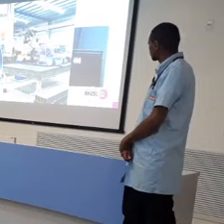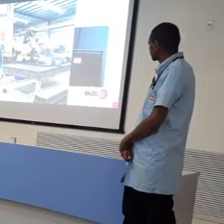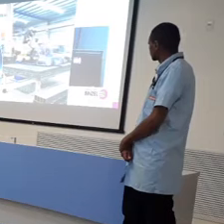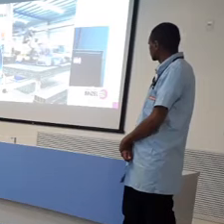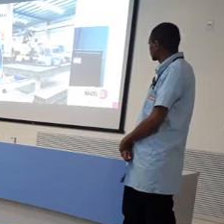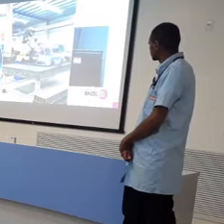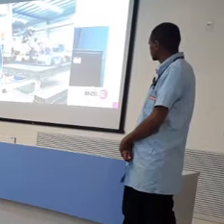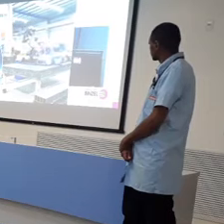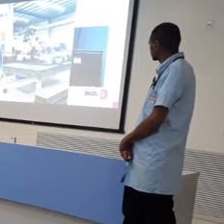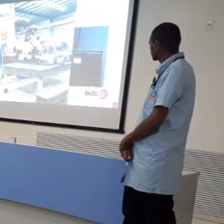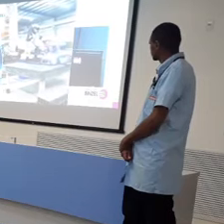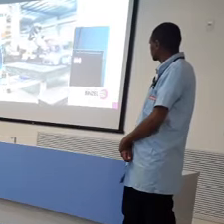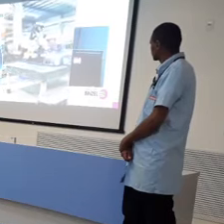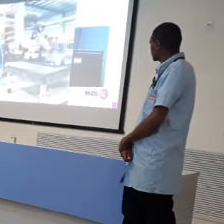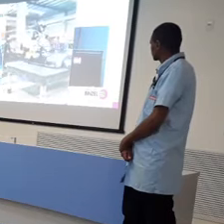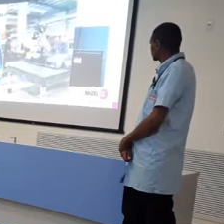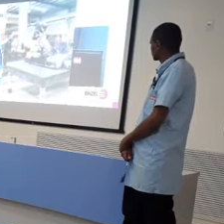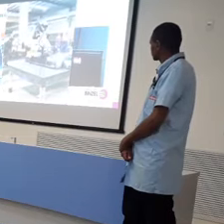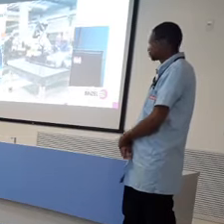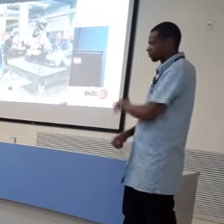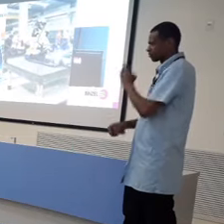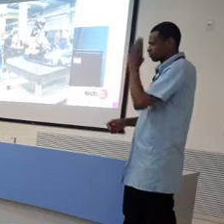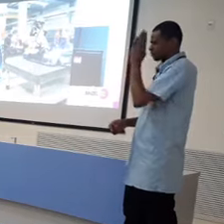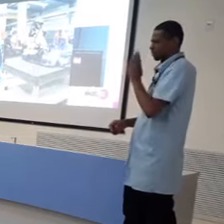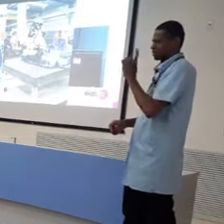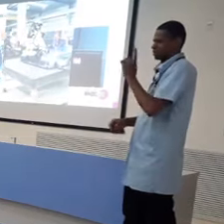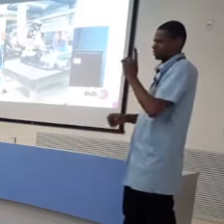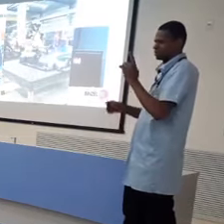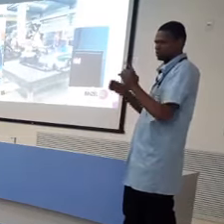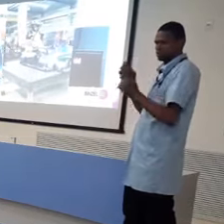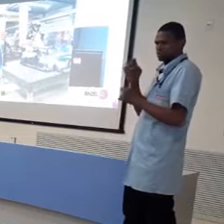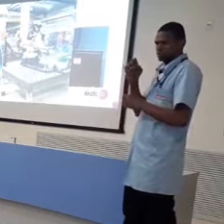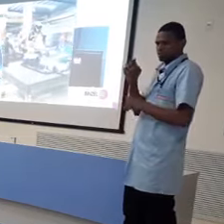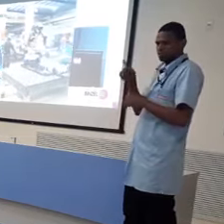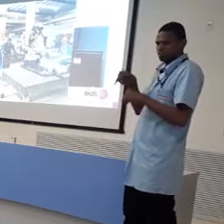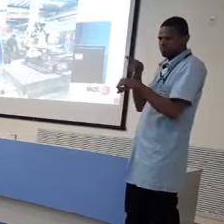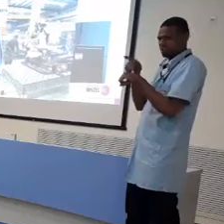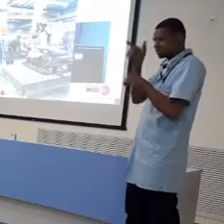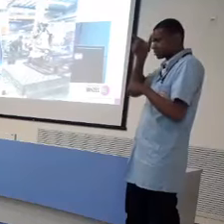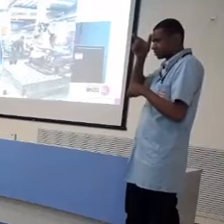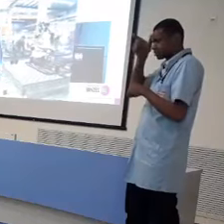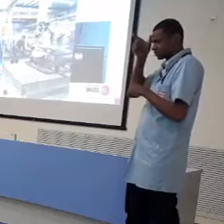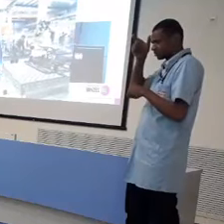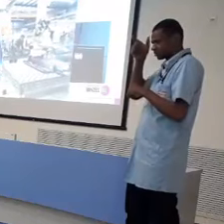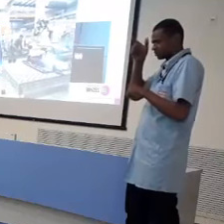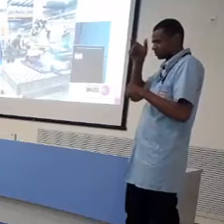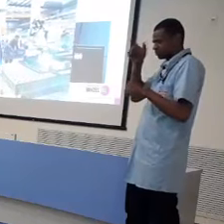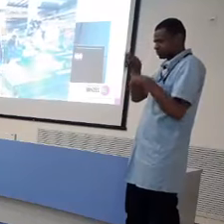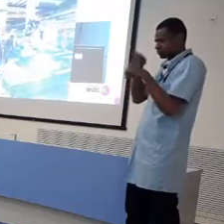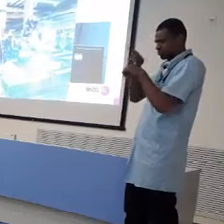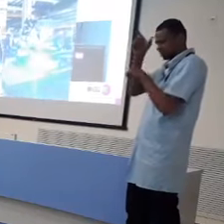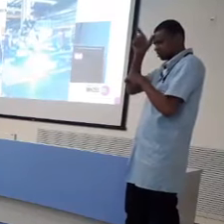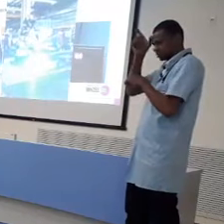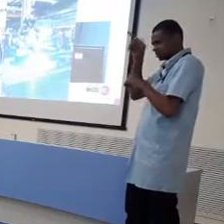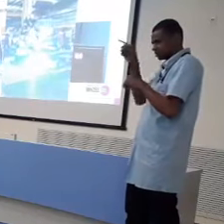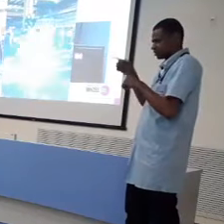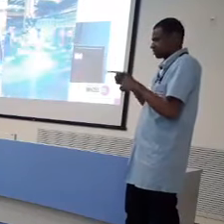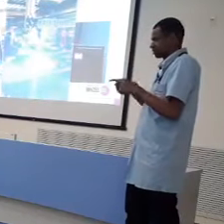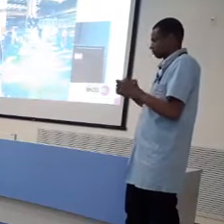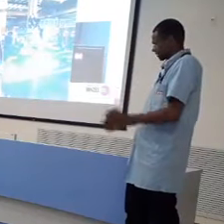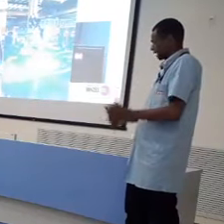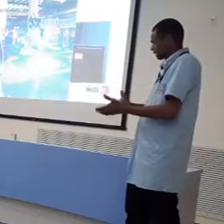Essa filmagem aqui não é no Brasil, é na Turquia. Você vê que não é uma soldagem leve, é uma soldagem pesada, né? Há